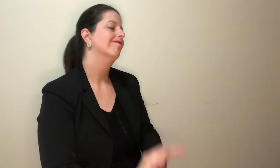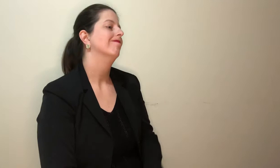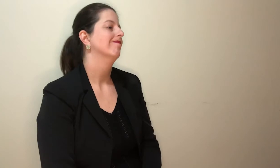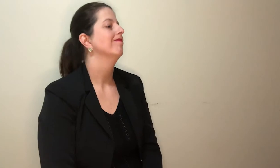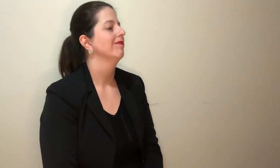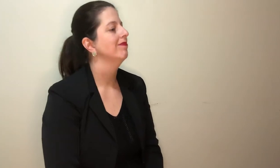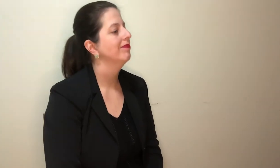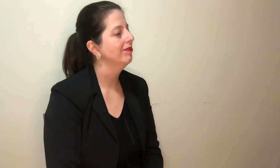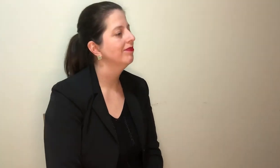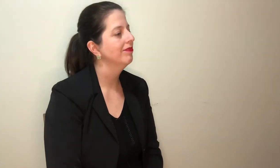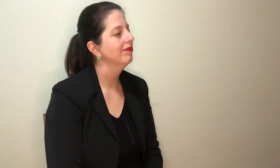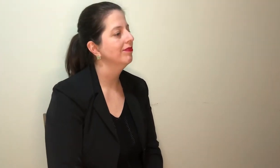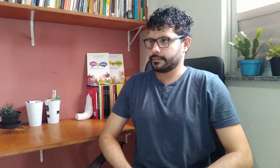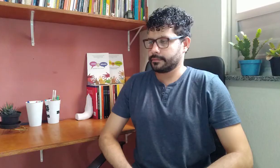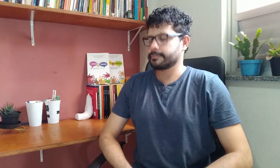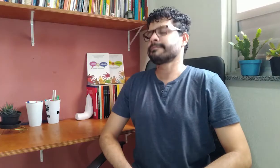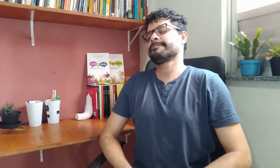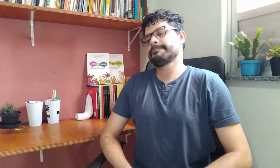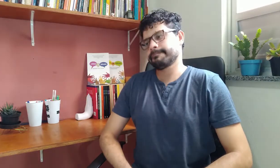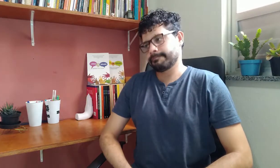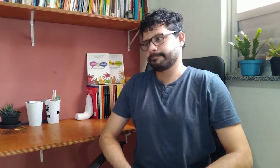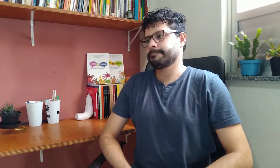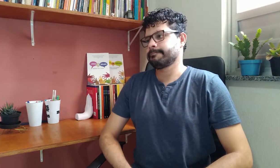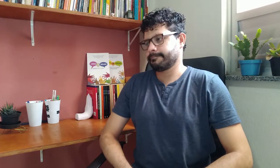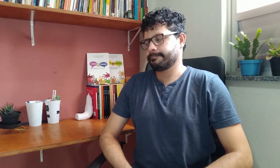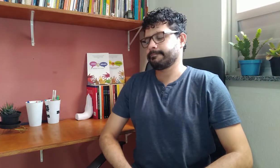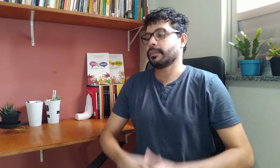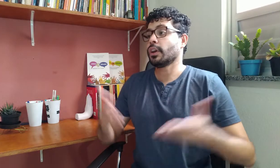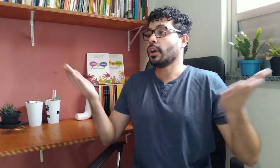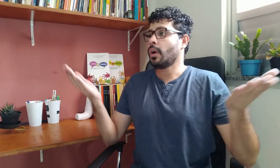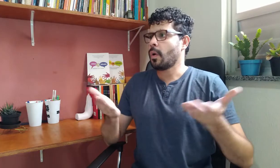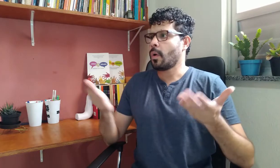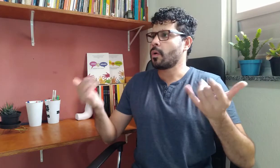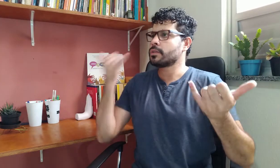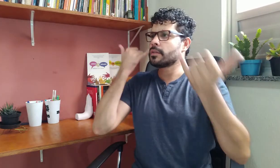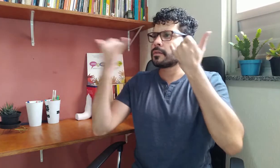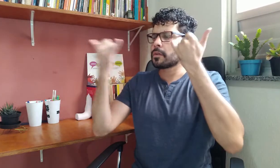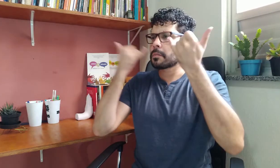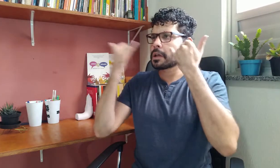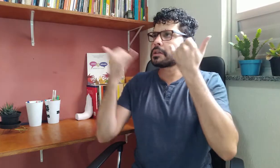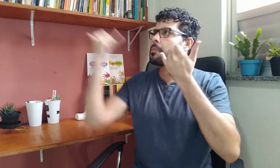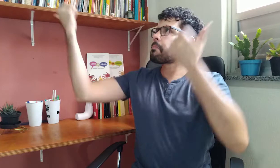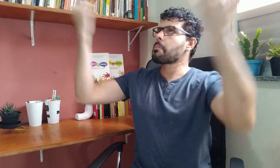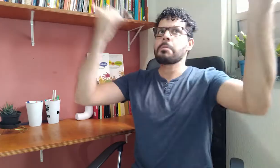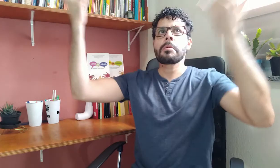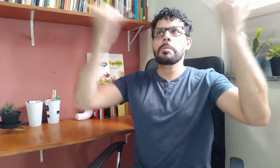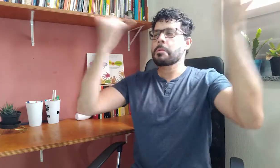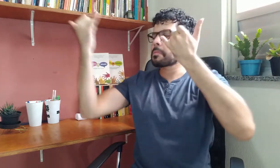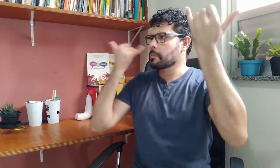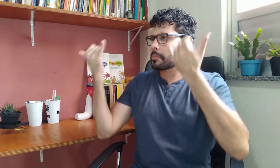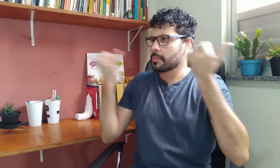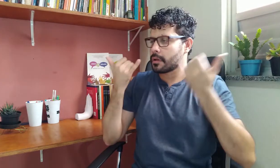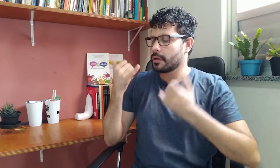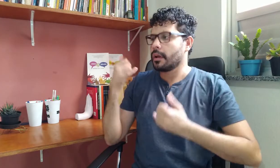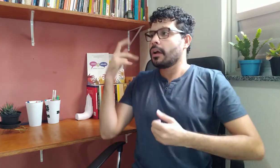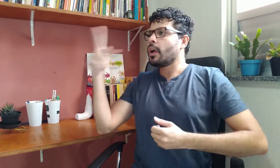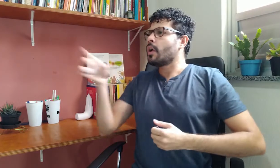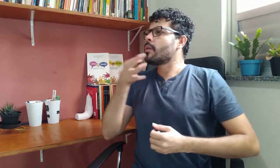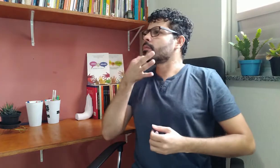para acessar essa informação. As informações circulam constantemente ao nosso redor.